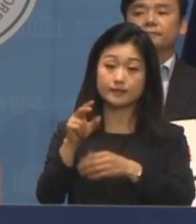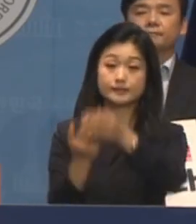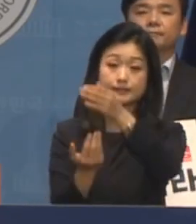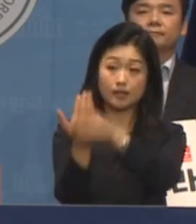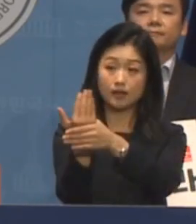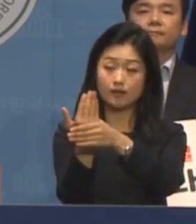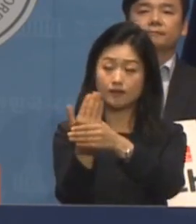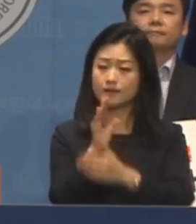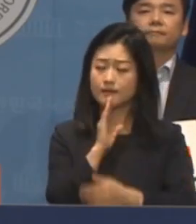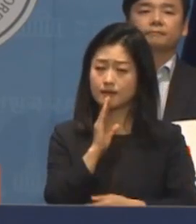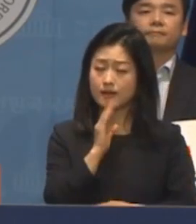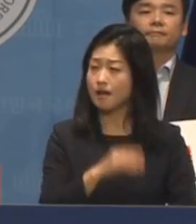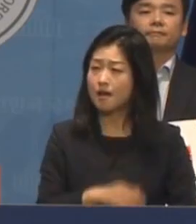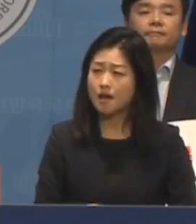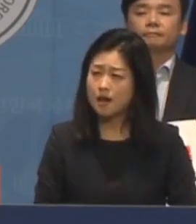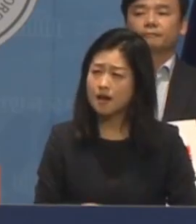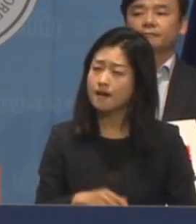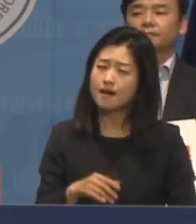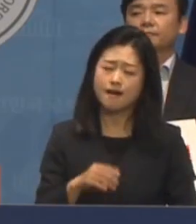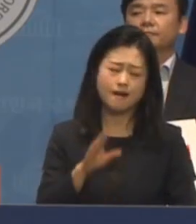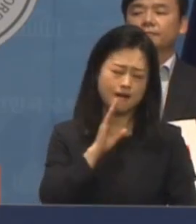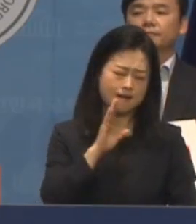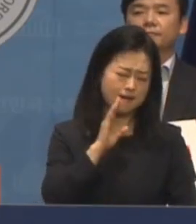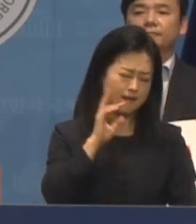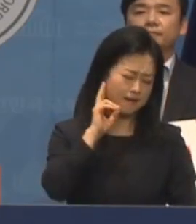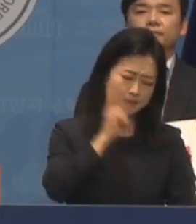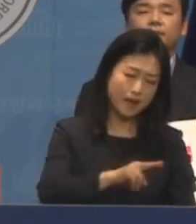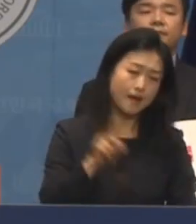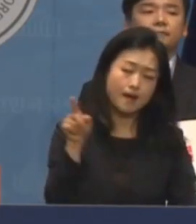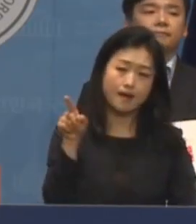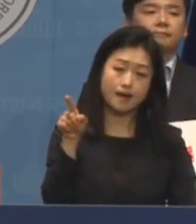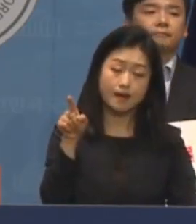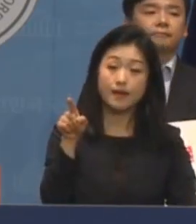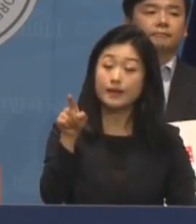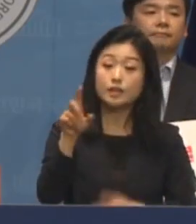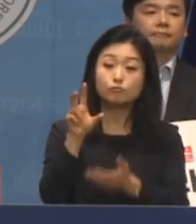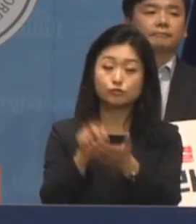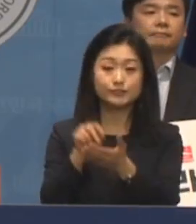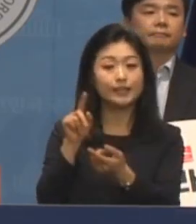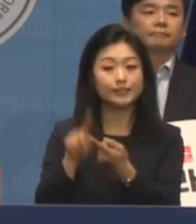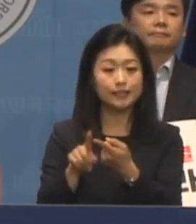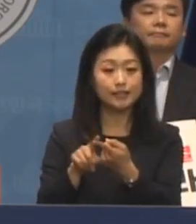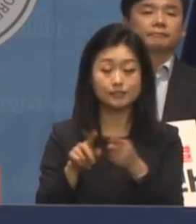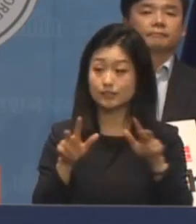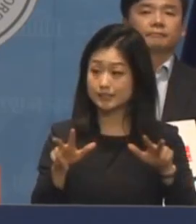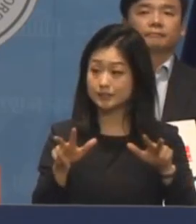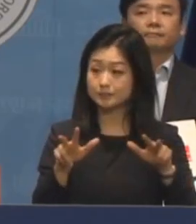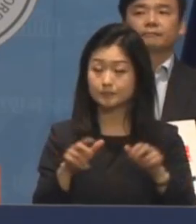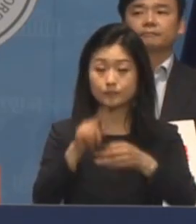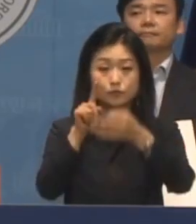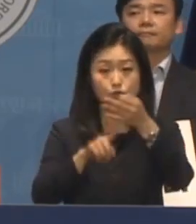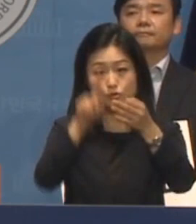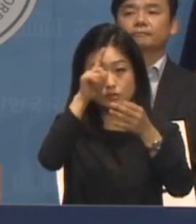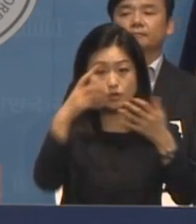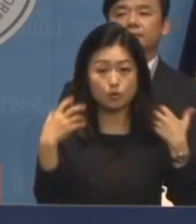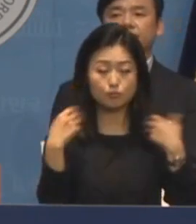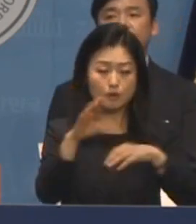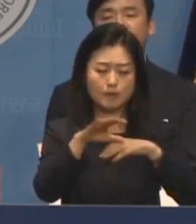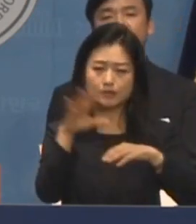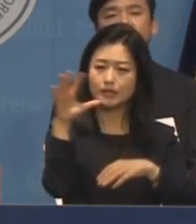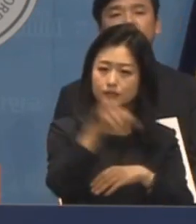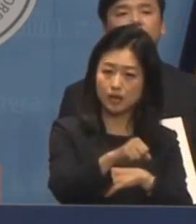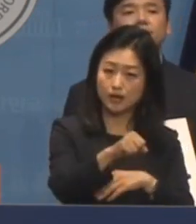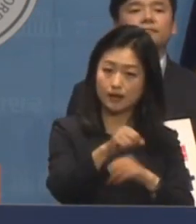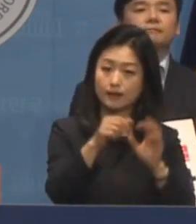이루 눈뜨고 볼 수 없는 이런 지경입니다. 이 문제를 지금 어차피 또 윤석열 정권의 방송 장악